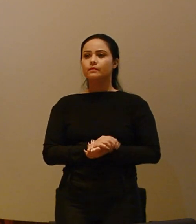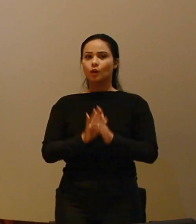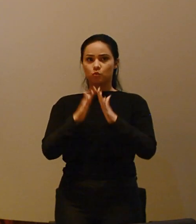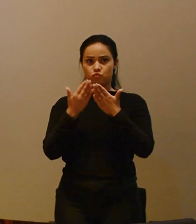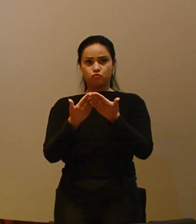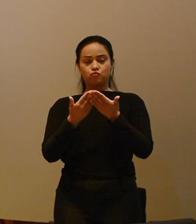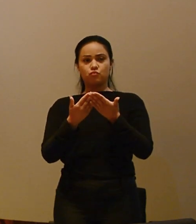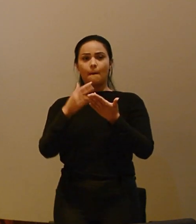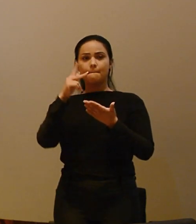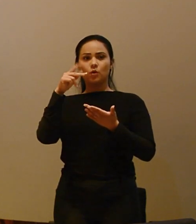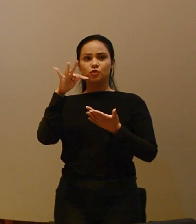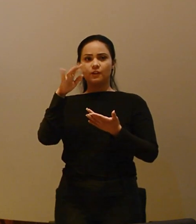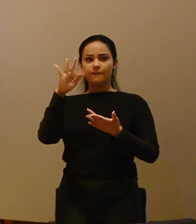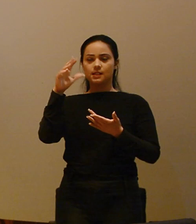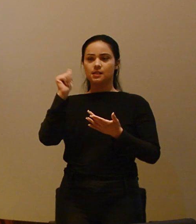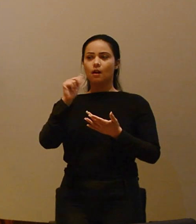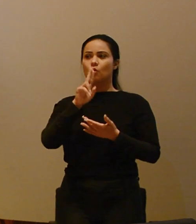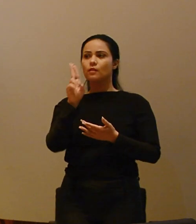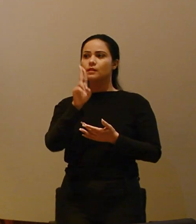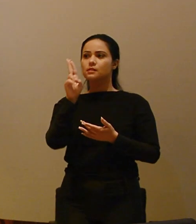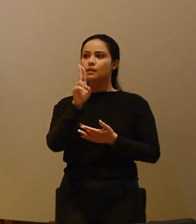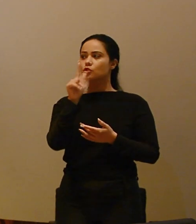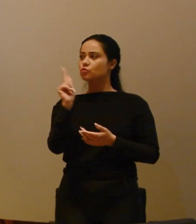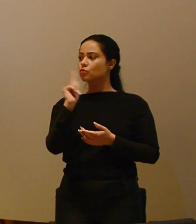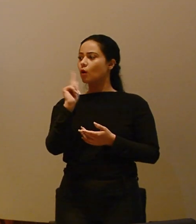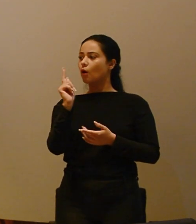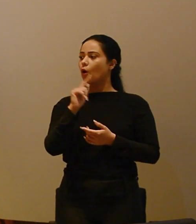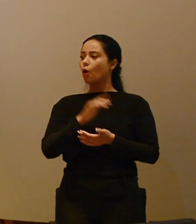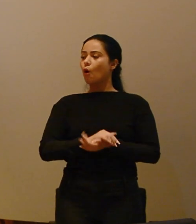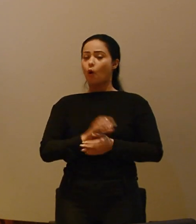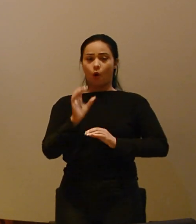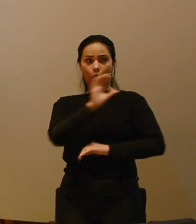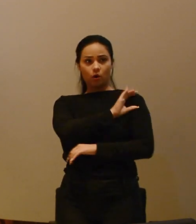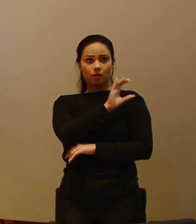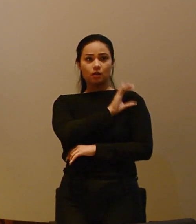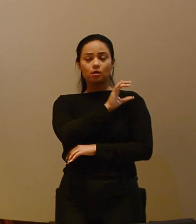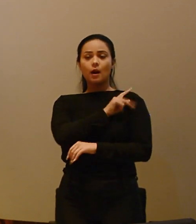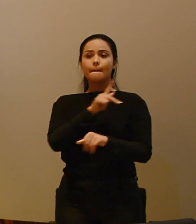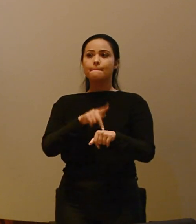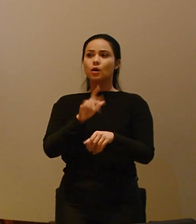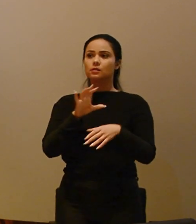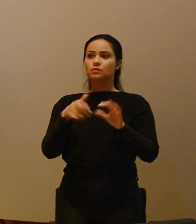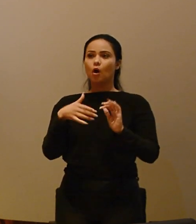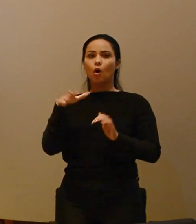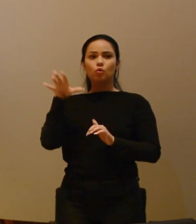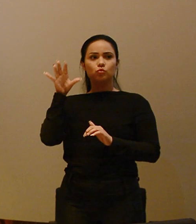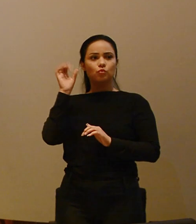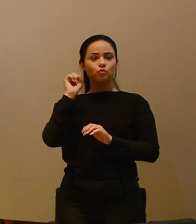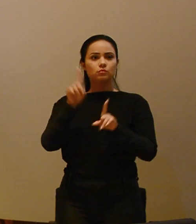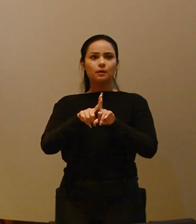da Pontifícia Universidade Católica Goiás. É coordenador docente da pós-graduação em audiologia